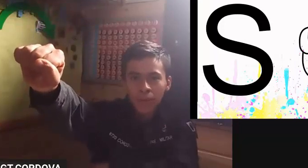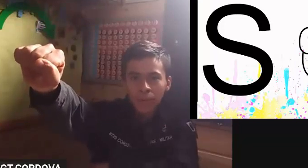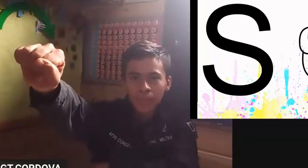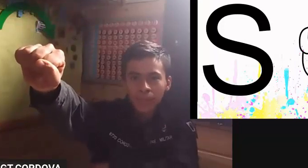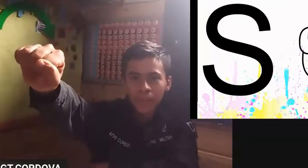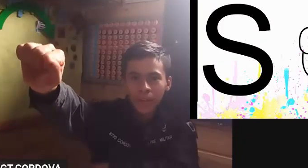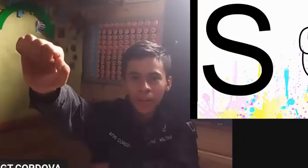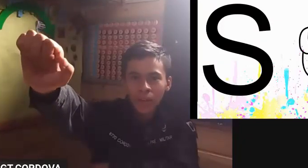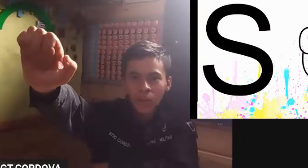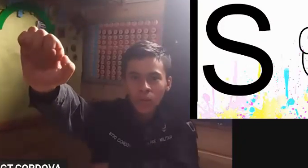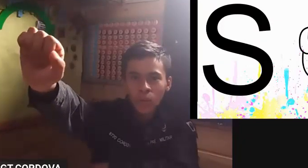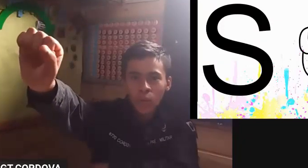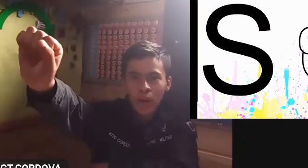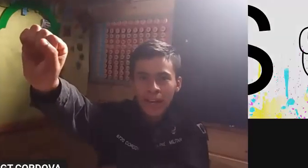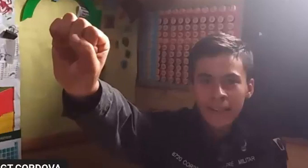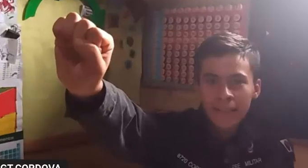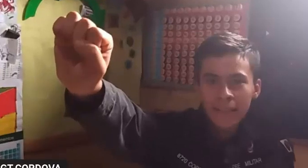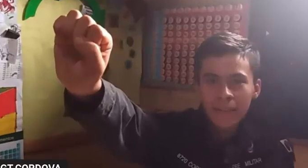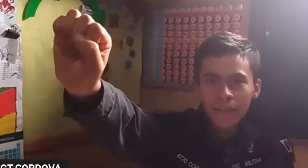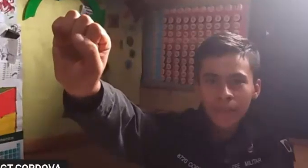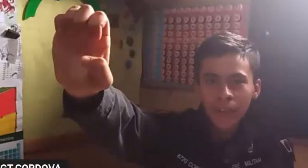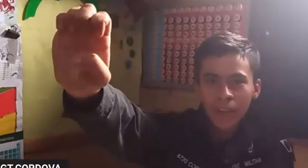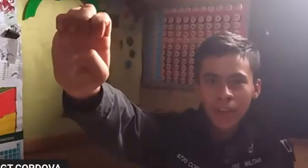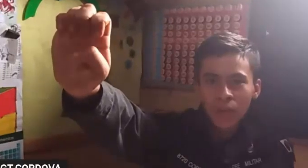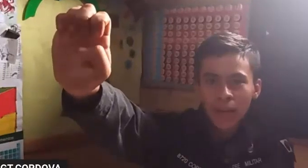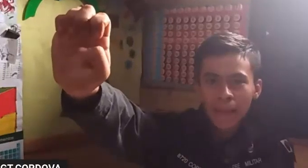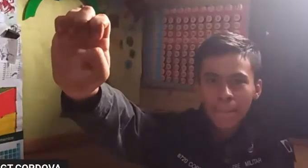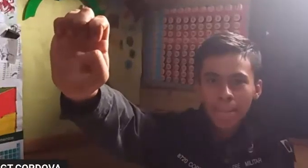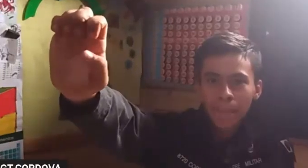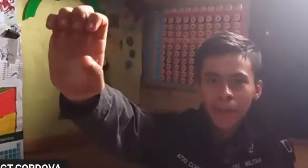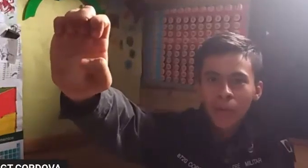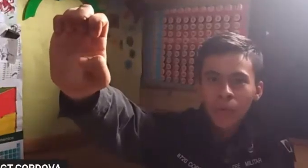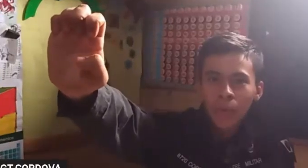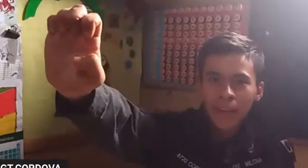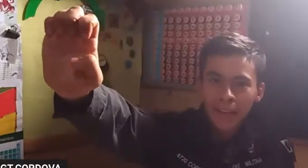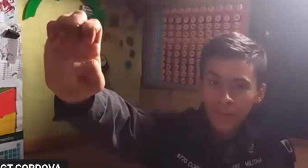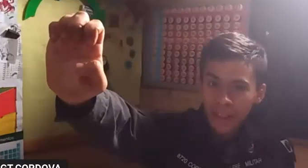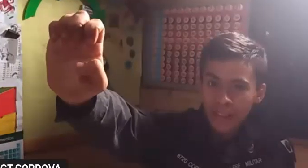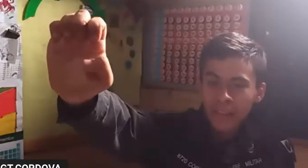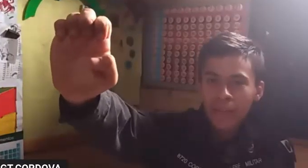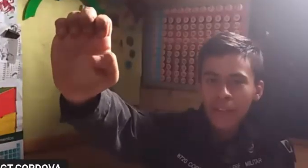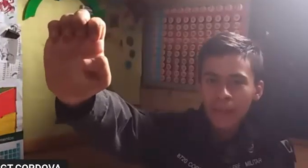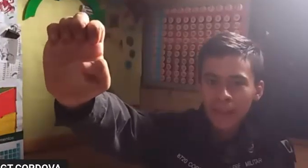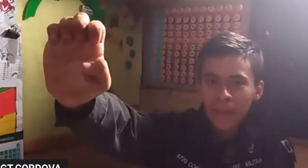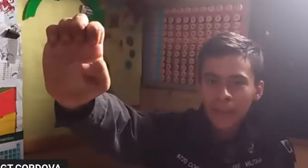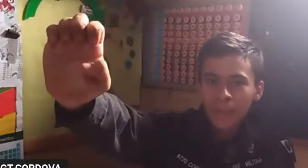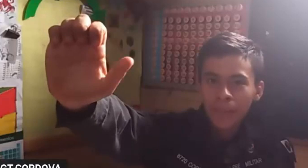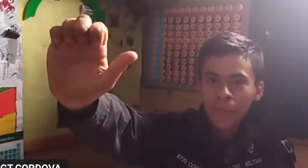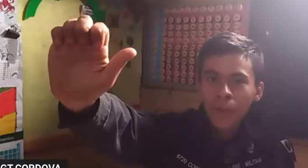8, o S e o E. O E, ele fica assim, ele fica mais aberto.